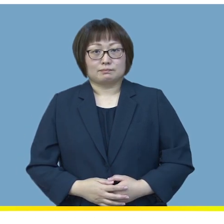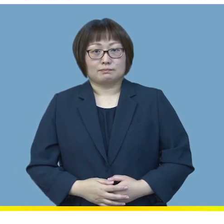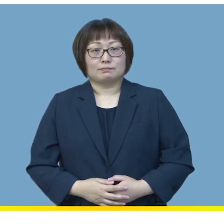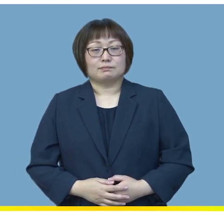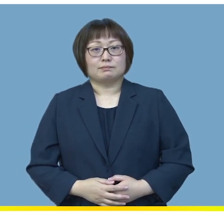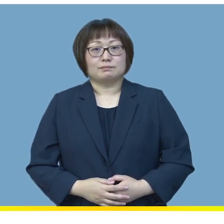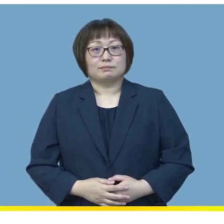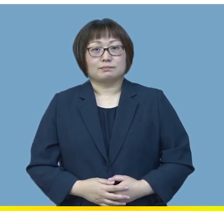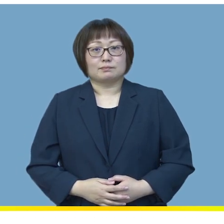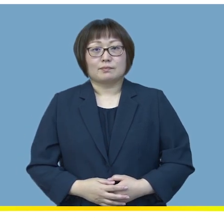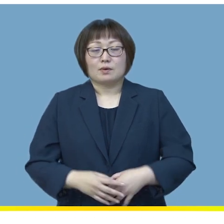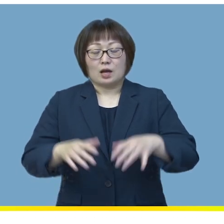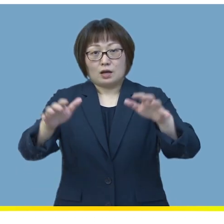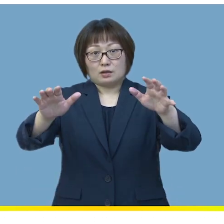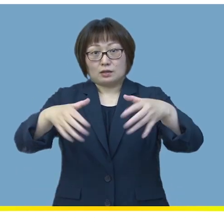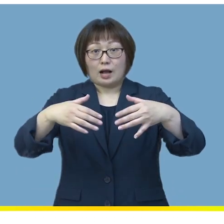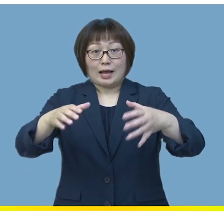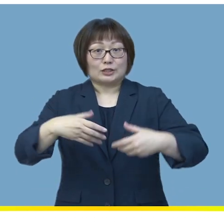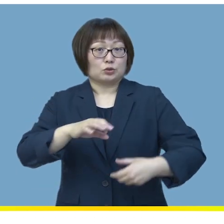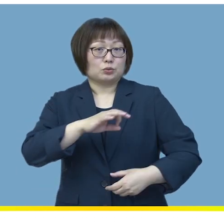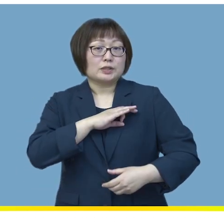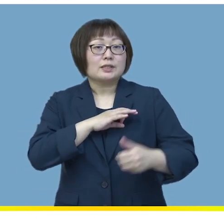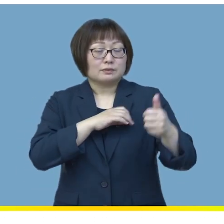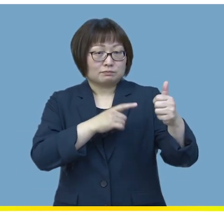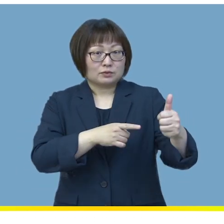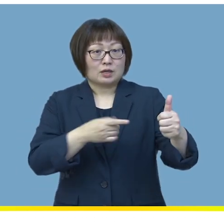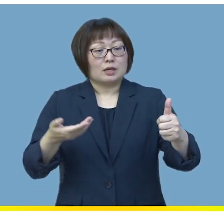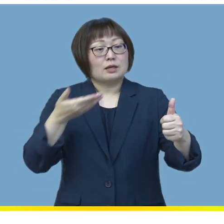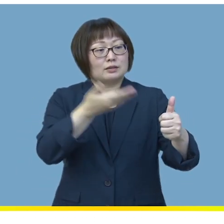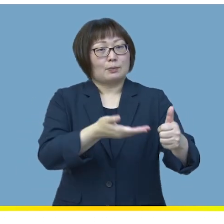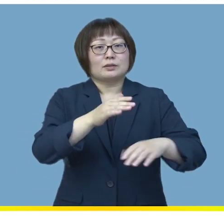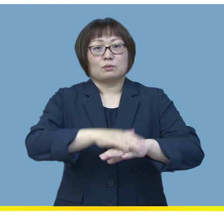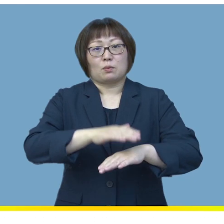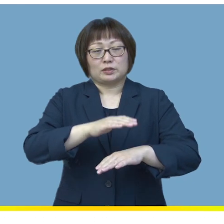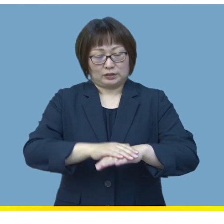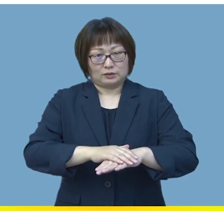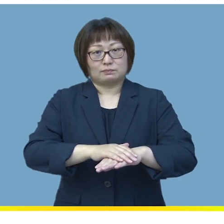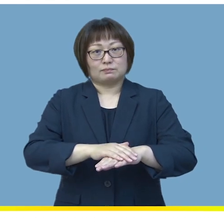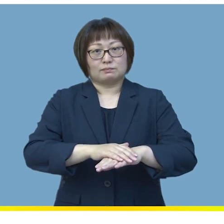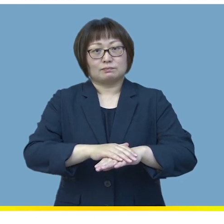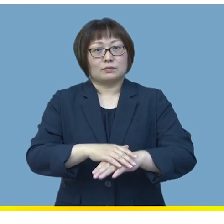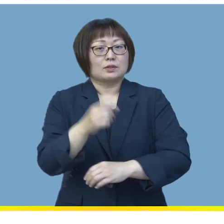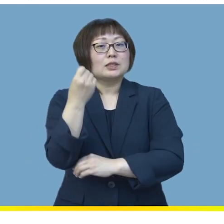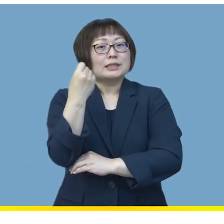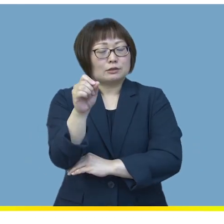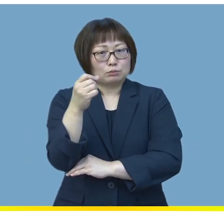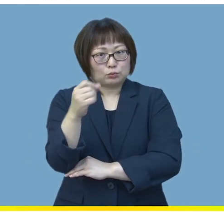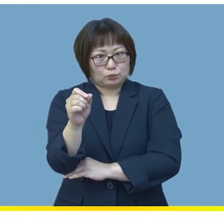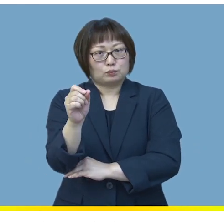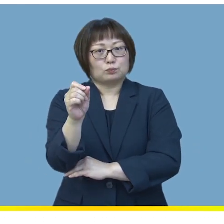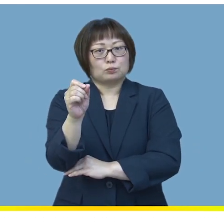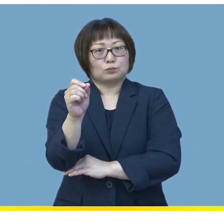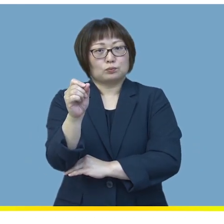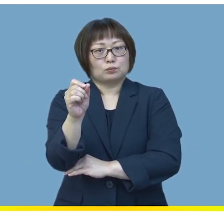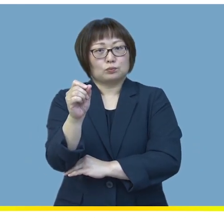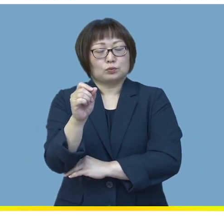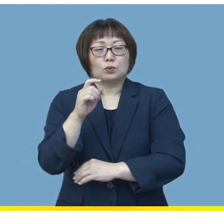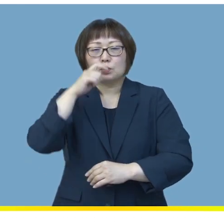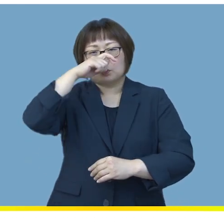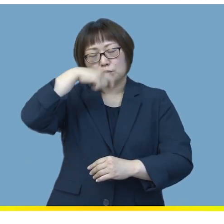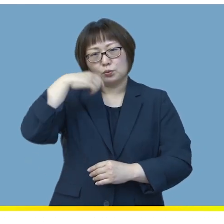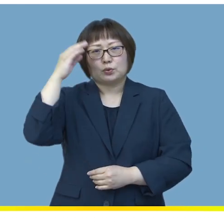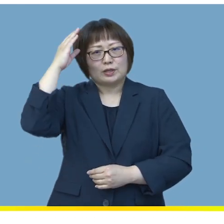また回収員て私方式による新聞廃